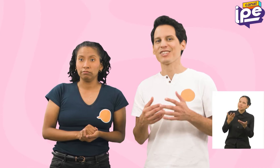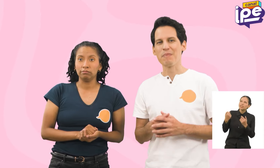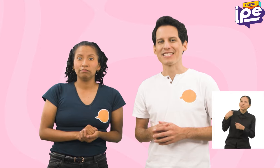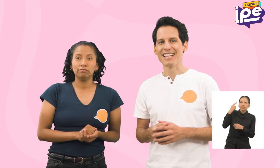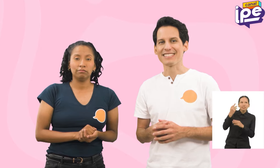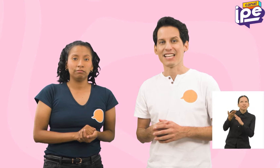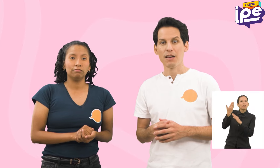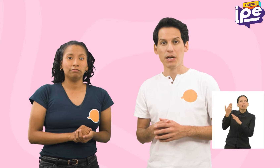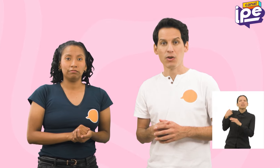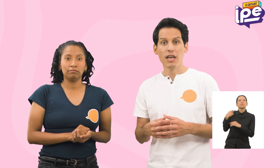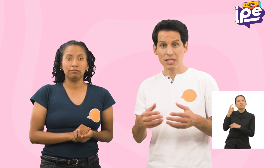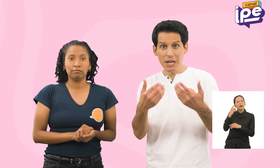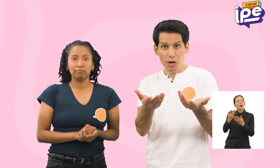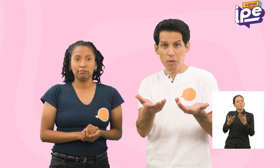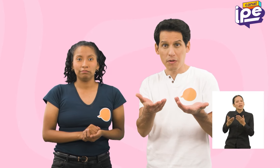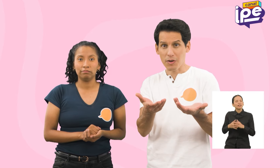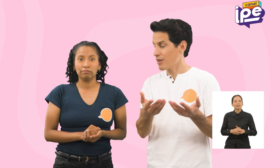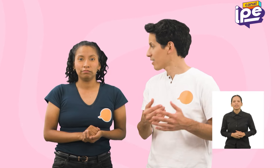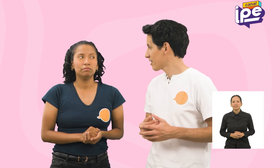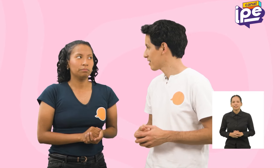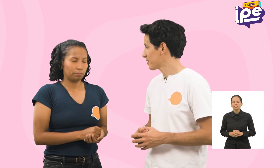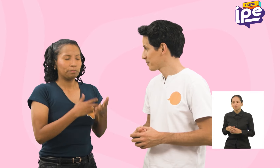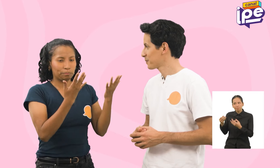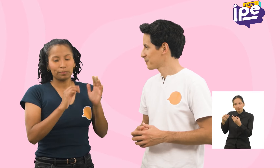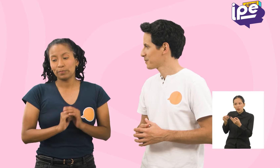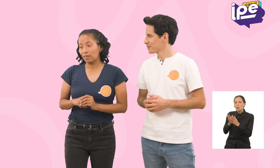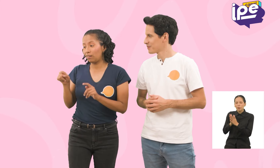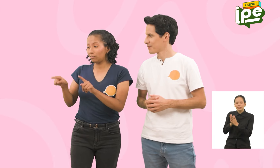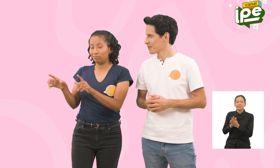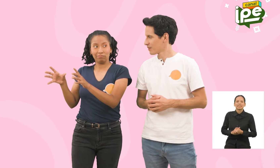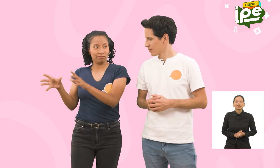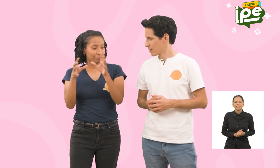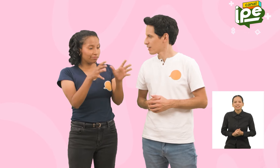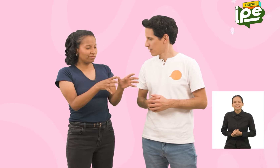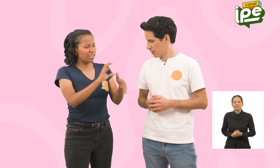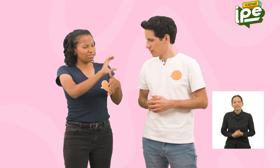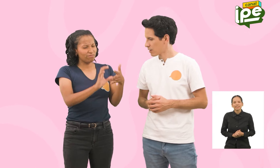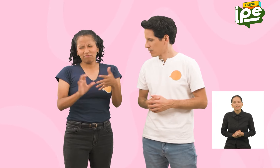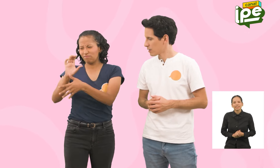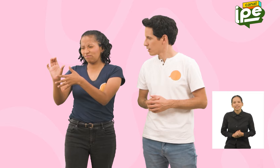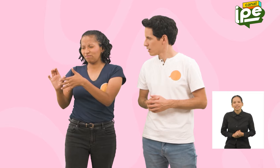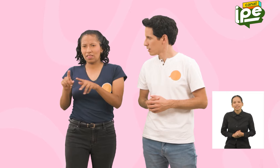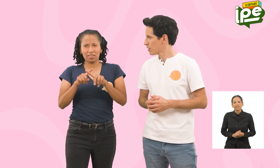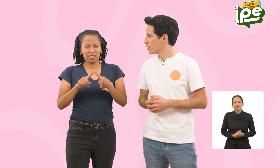lecciones pasadas pero explícanos por favor cada una tiene características propias y en